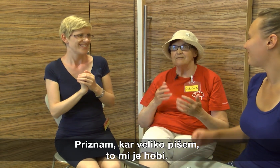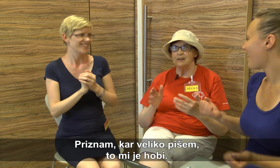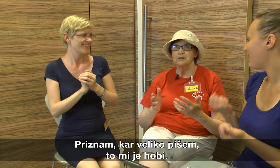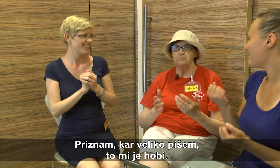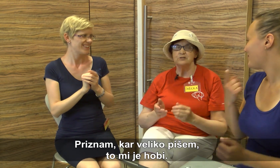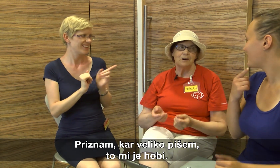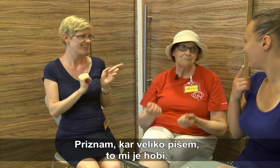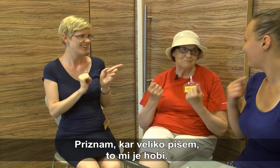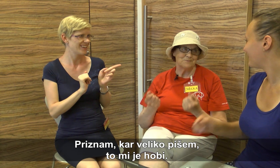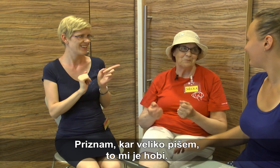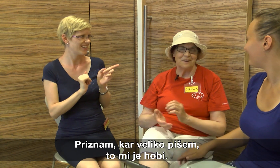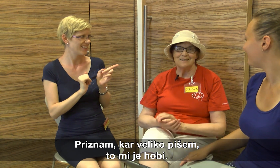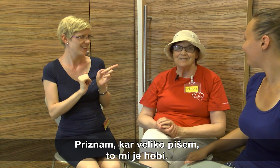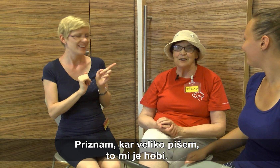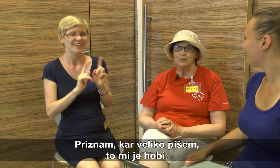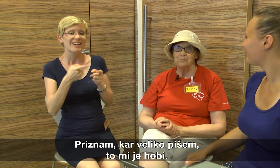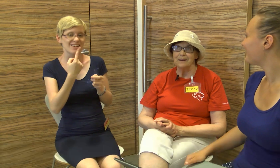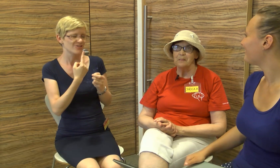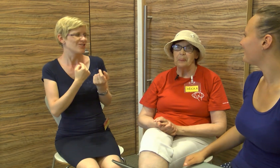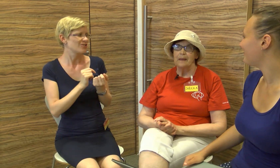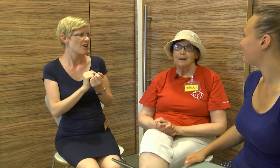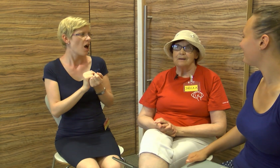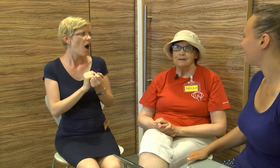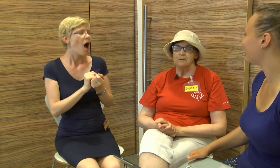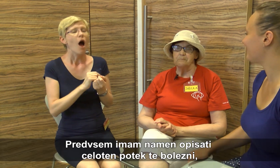Preznam, kar veliko pišem, to mi je neki hobi.